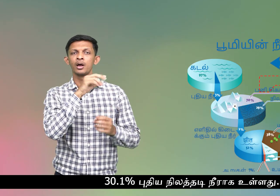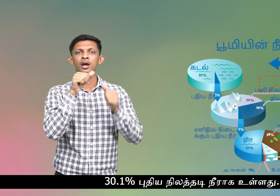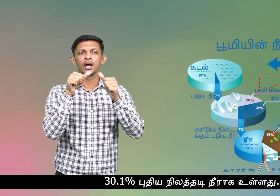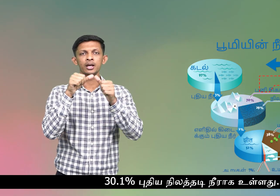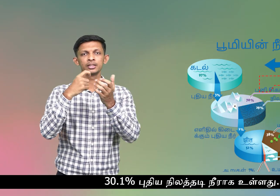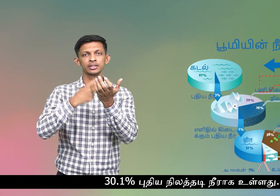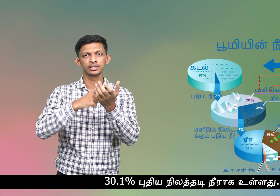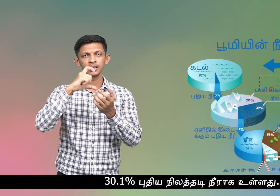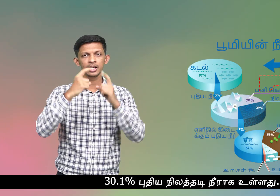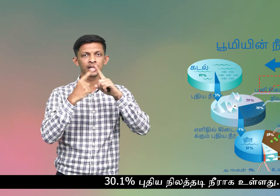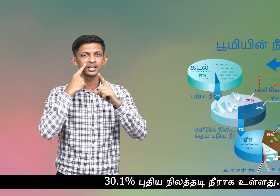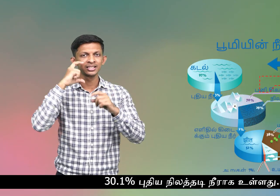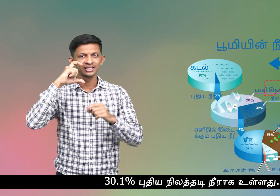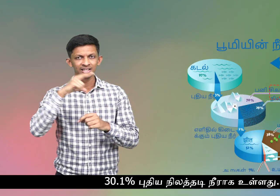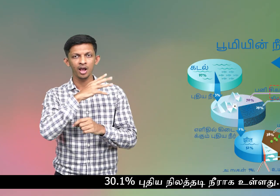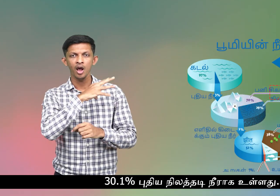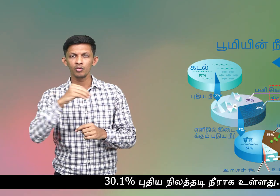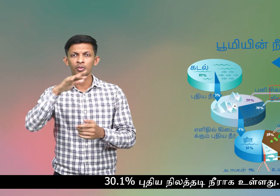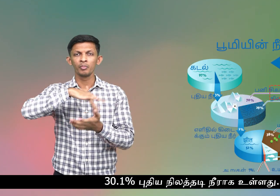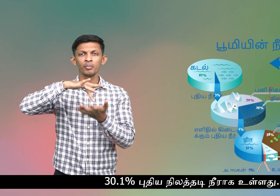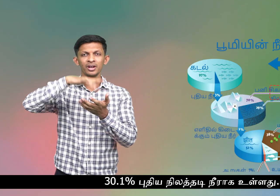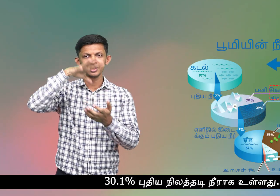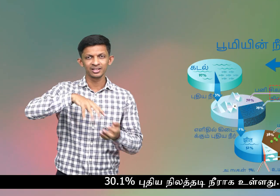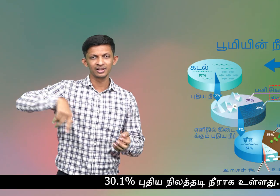.1 விழுக்காடு புதிய நிலத்தடி நீராக உள்ளது.